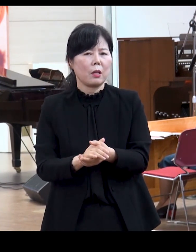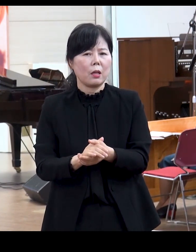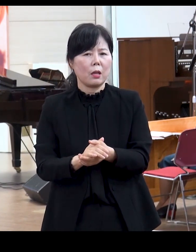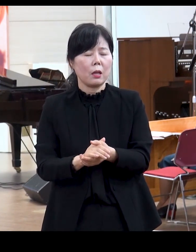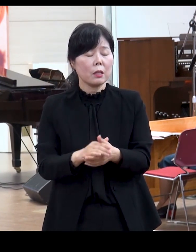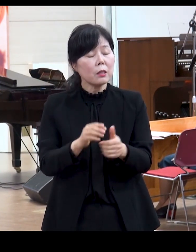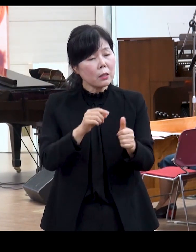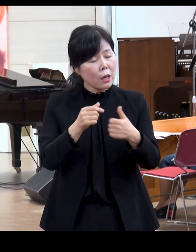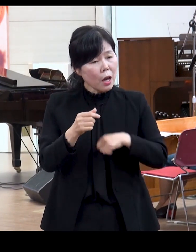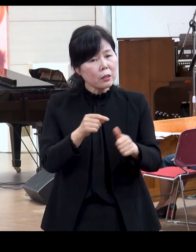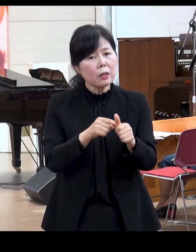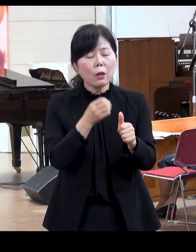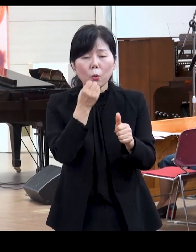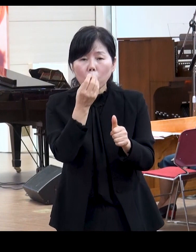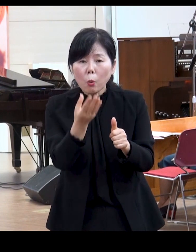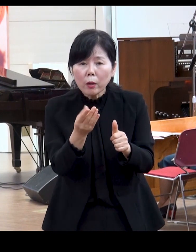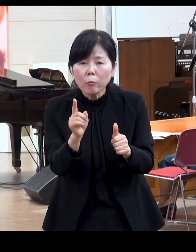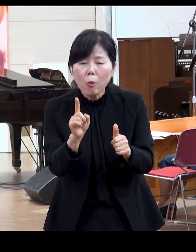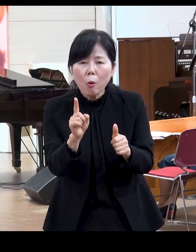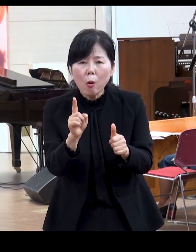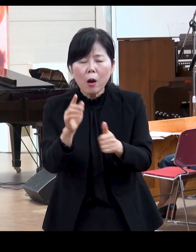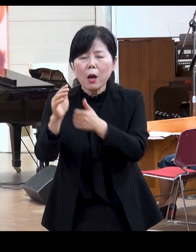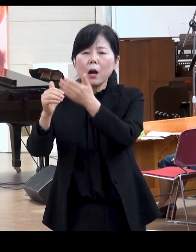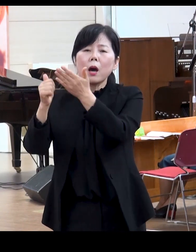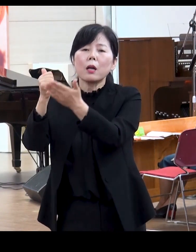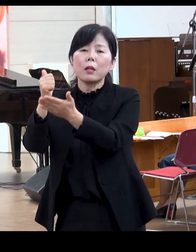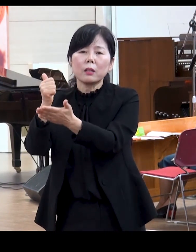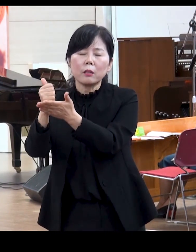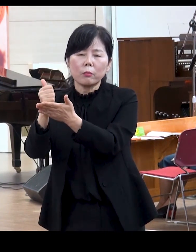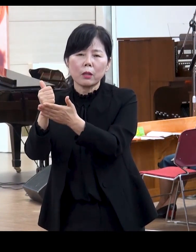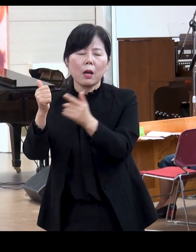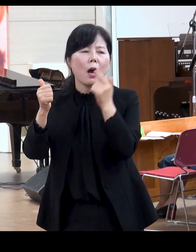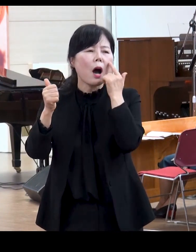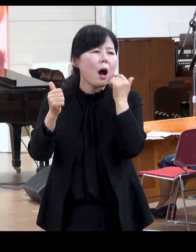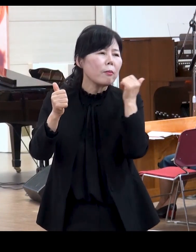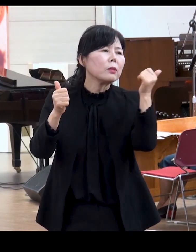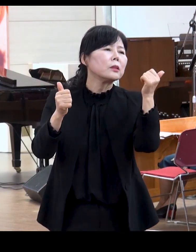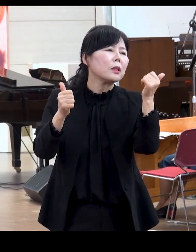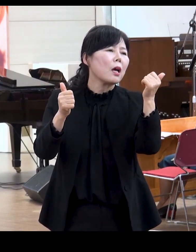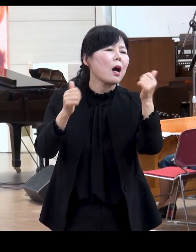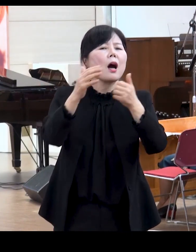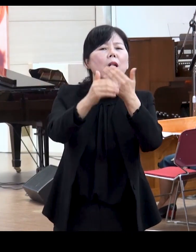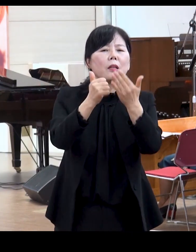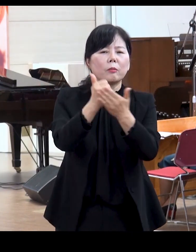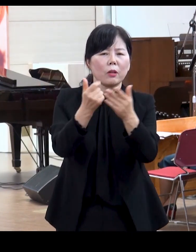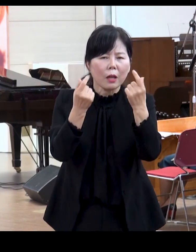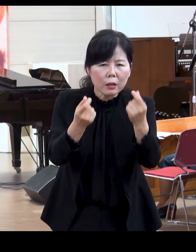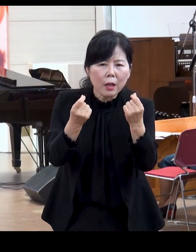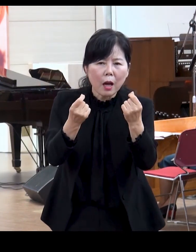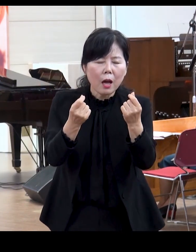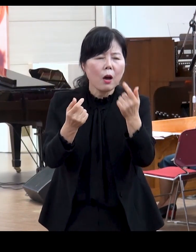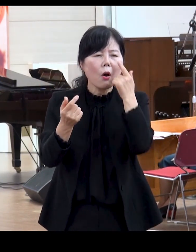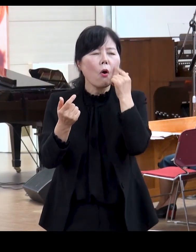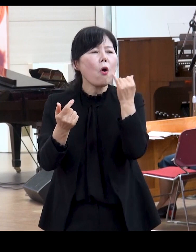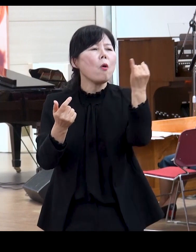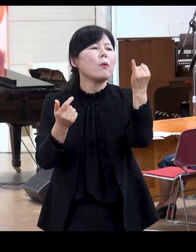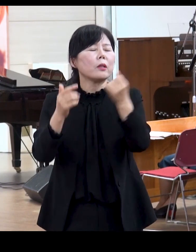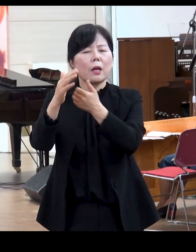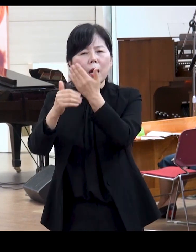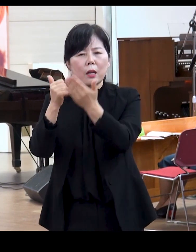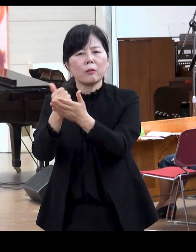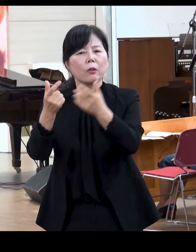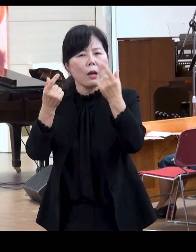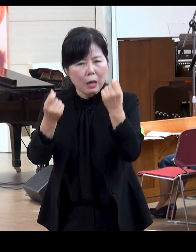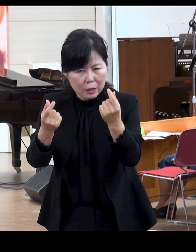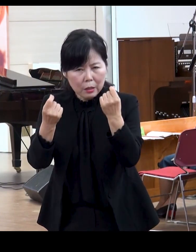근데 그때 그 아들이 고백이 뭐냐면, 그때 그가 만난 하나님은 아버지 하나님, 어머니 하나님이었어요. 그때